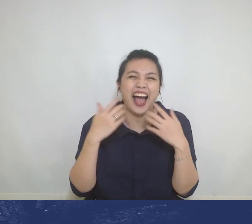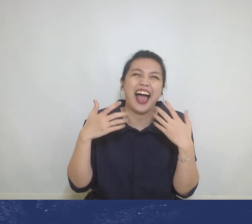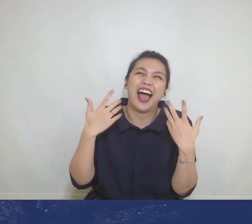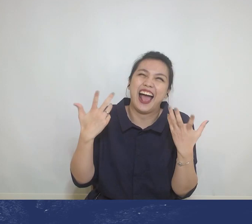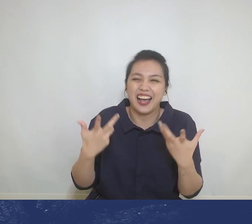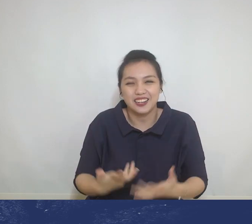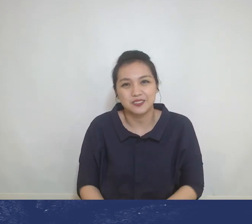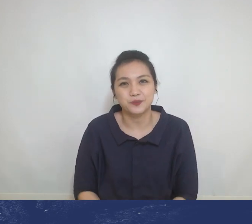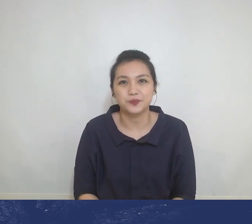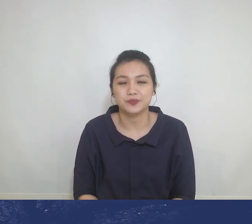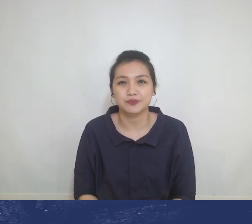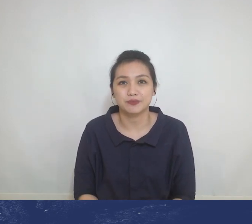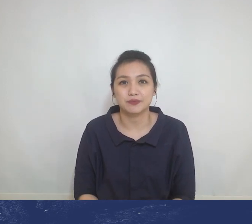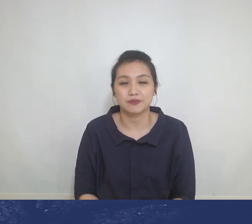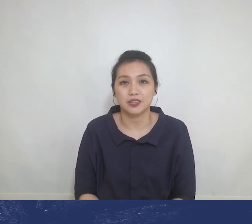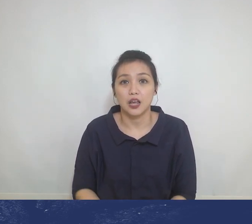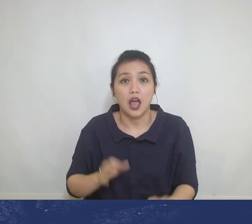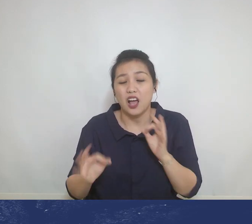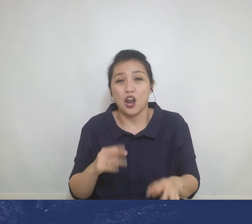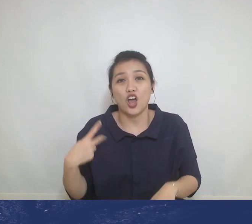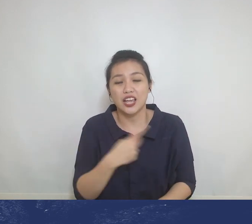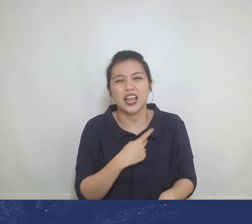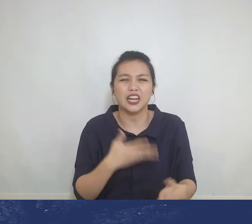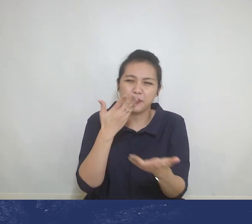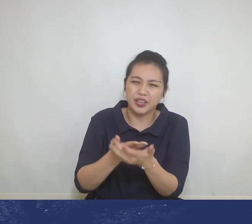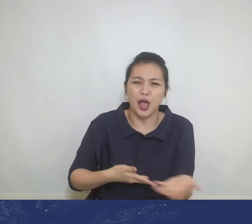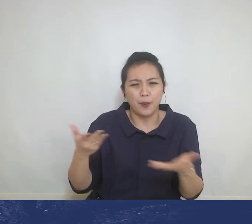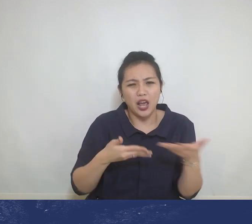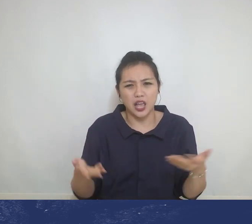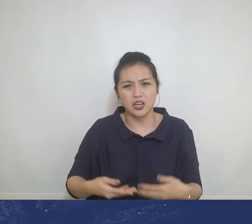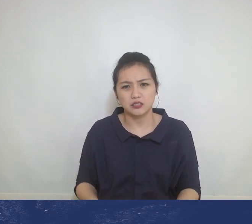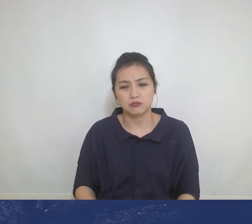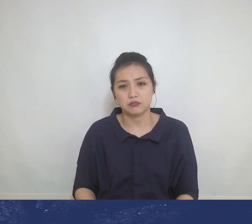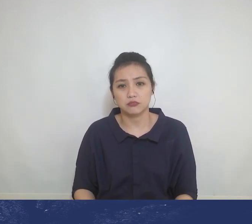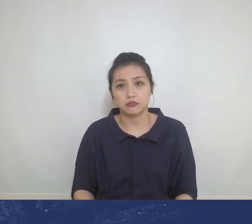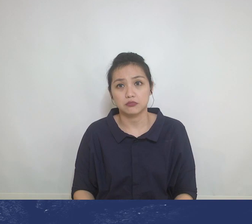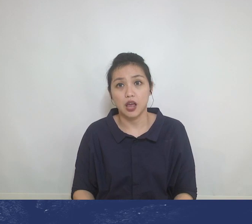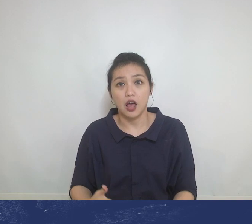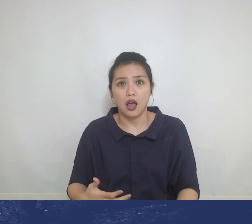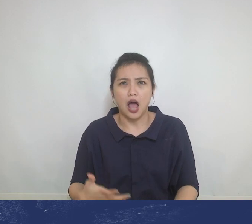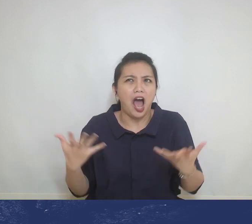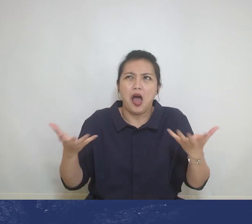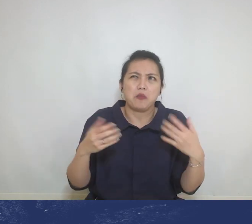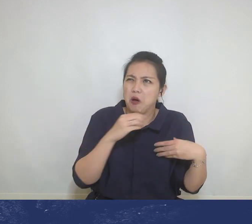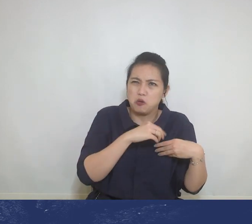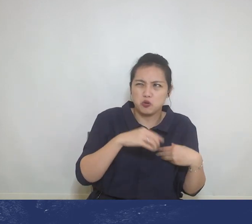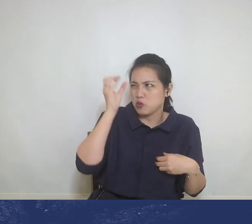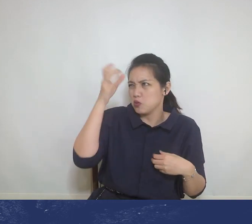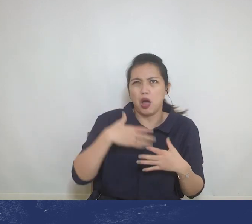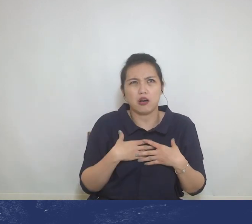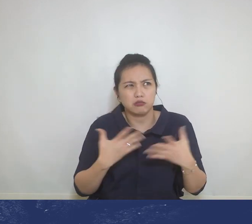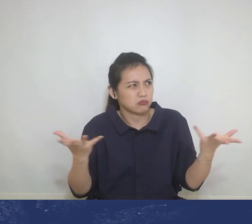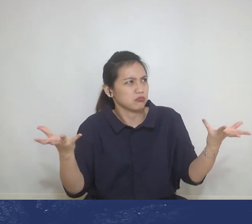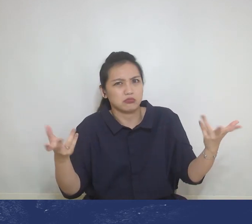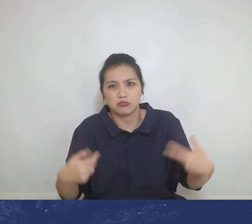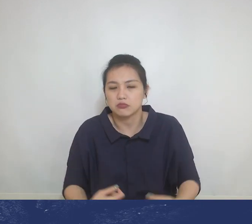toh, disuruh menginjil, berkatnya apa untuk aku? Memangnya bisa tambah omset tokoku dah? Memangnya pernikahanku